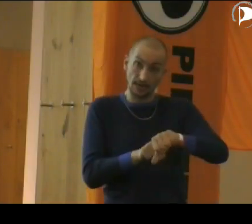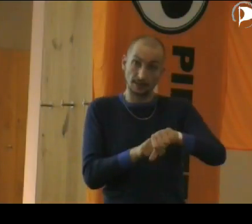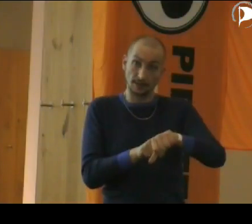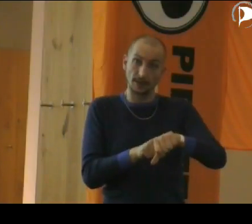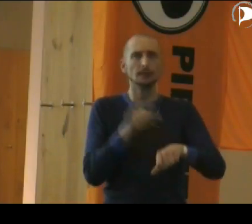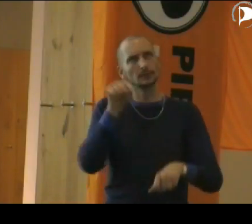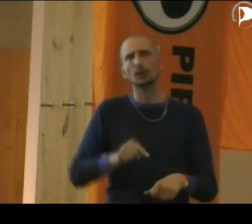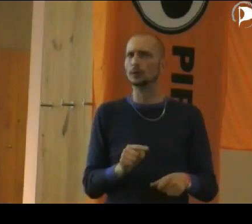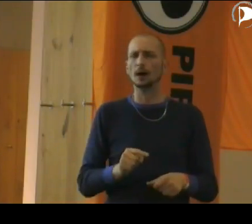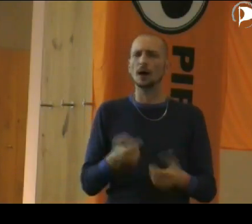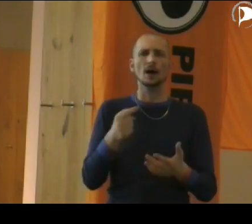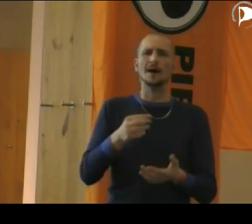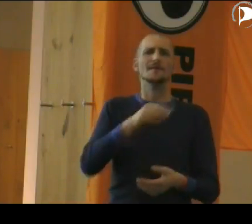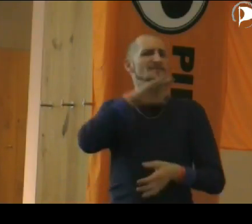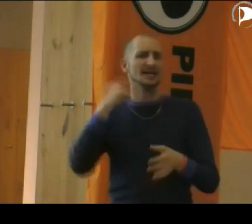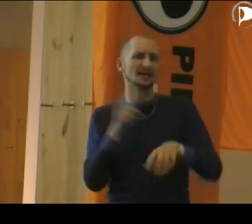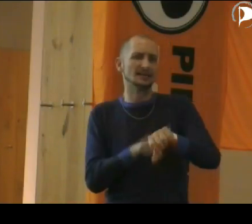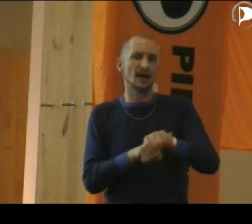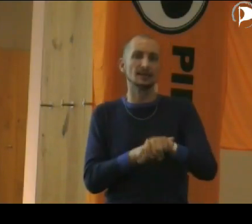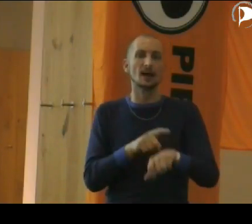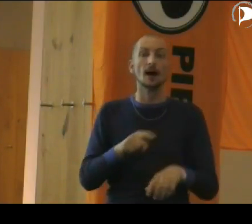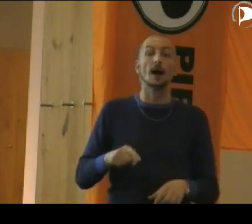sehr hoch sein dürfen können auch sonst ließ